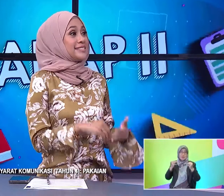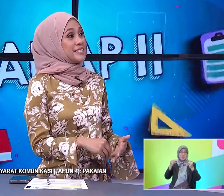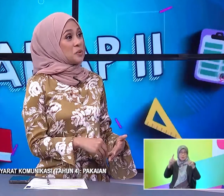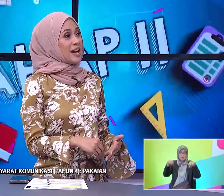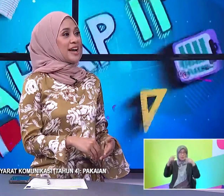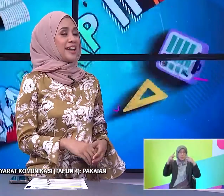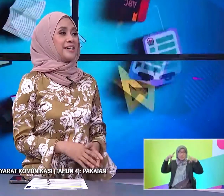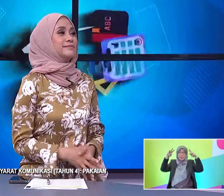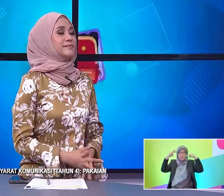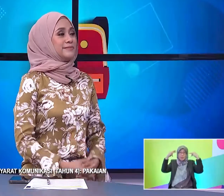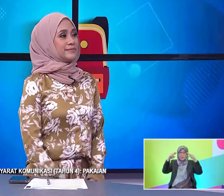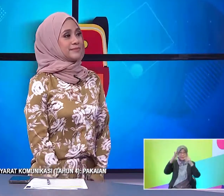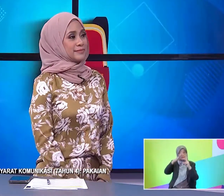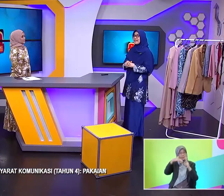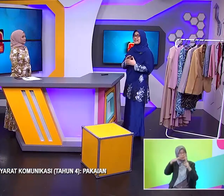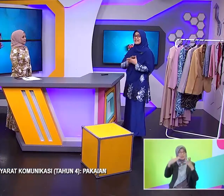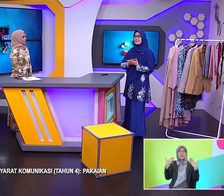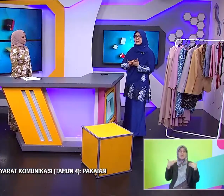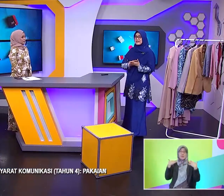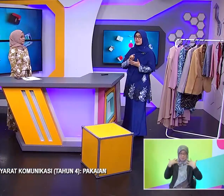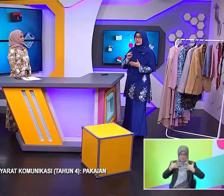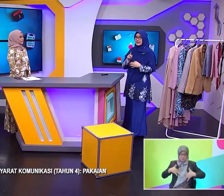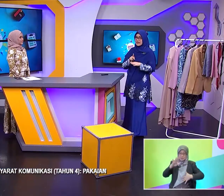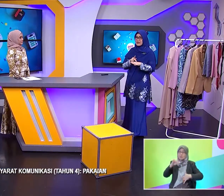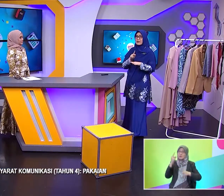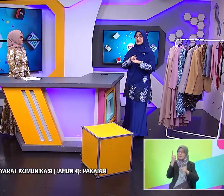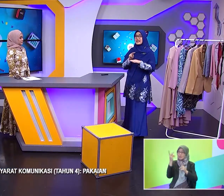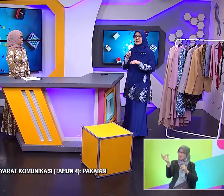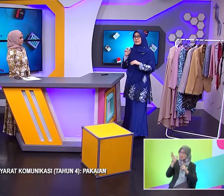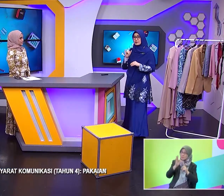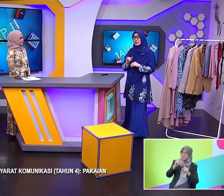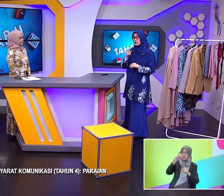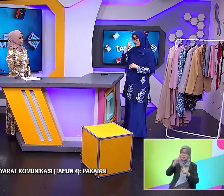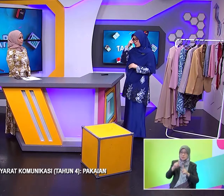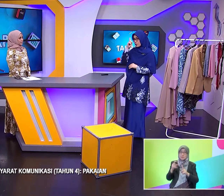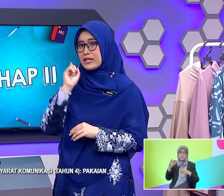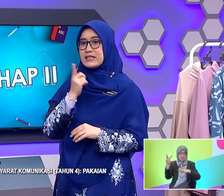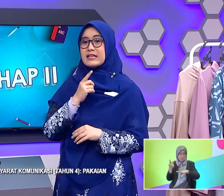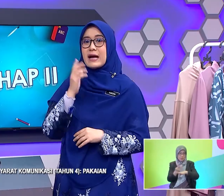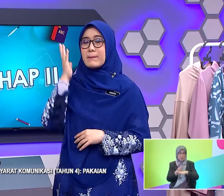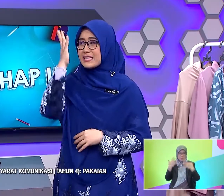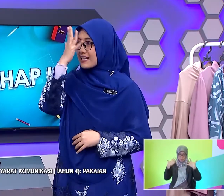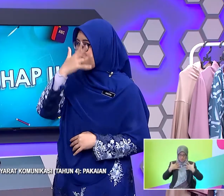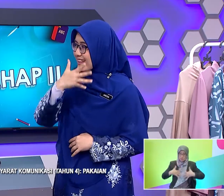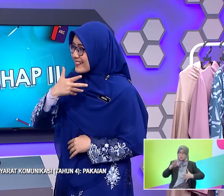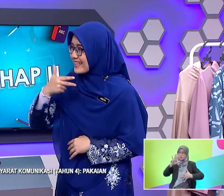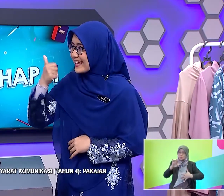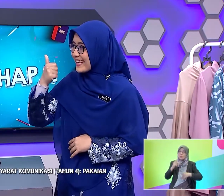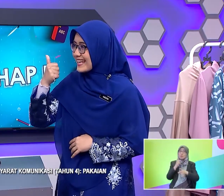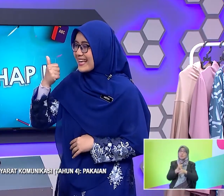ada pakaian yang sesuai Jadi kita mesti pakai pakaian yang betul untuk qt nampak